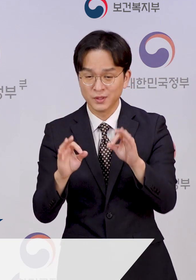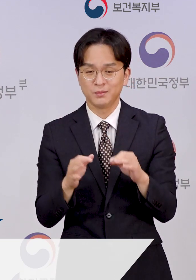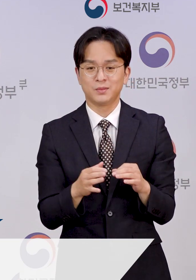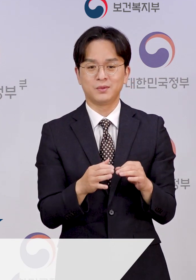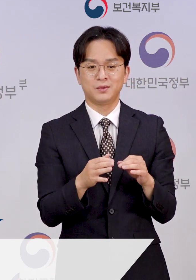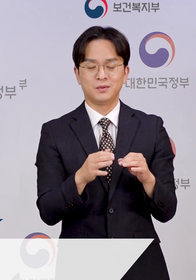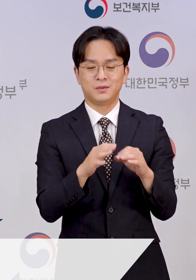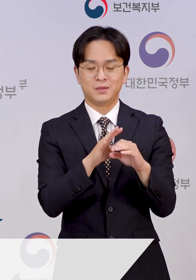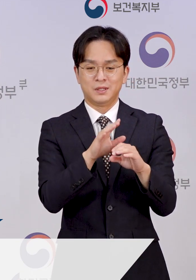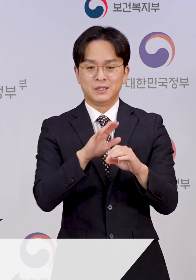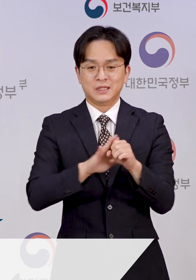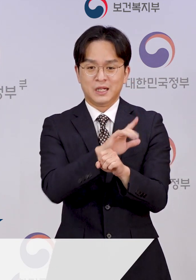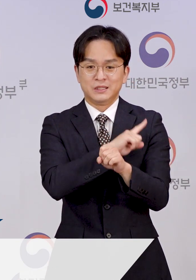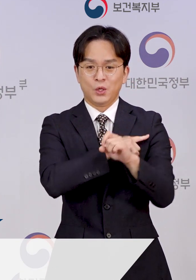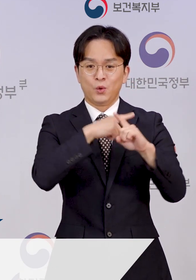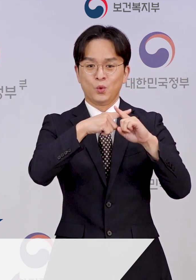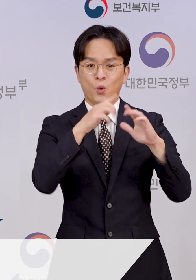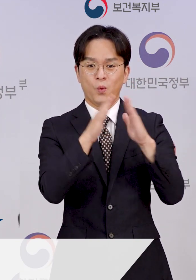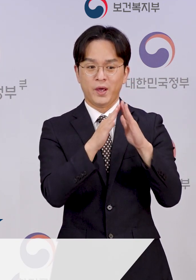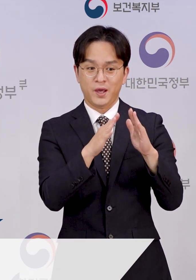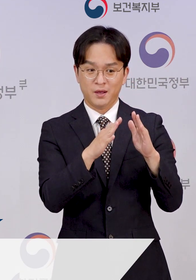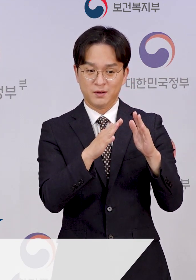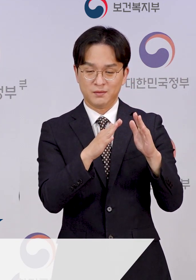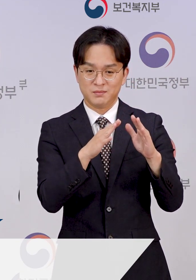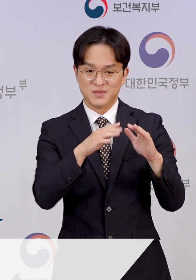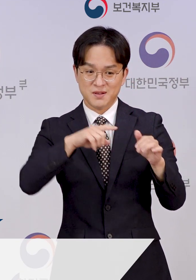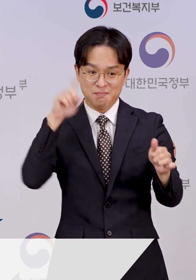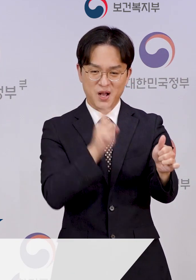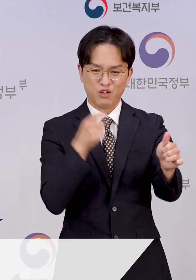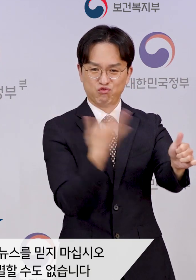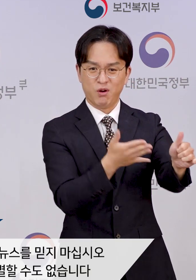검사를 거부하는 경우가 있다고 하여 심히 우려됩니다.